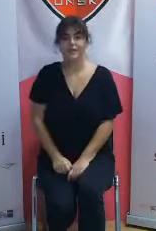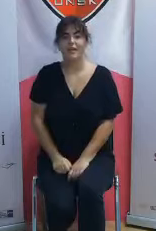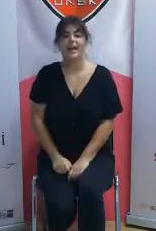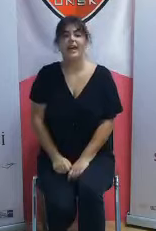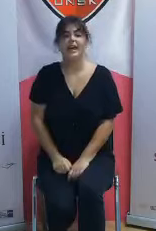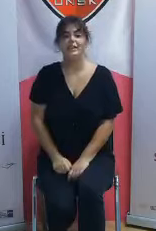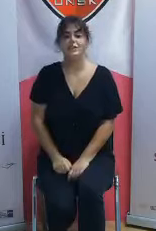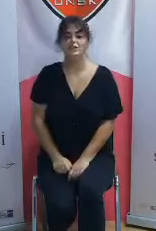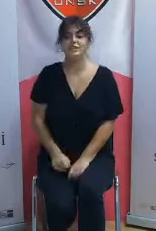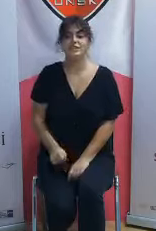Eylül için.